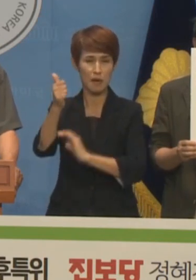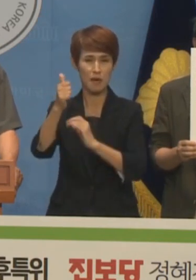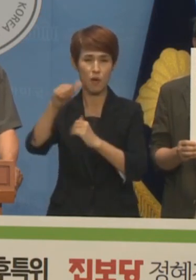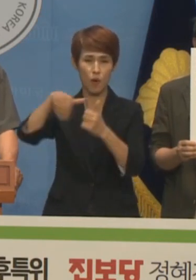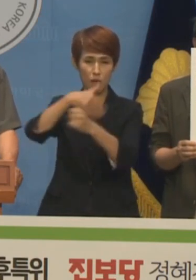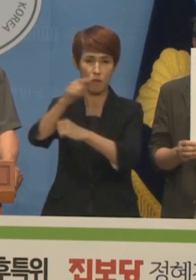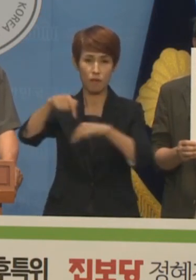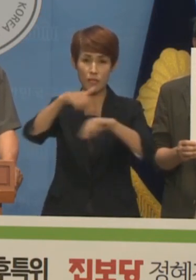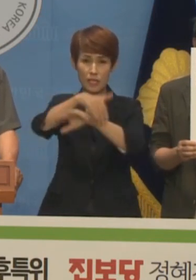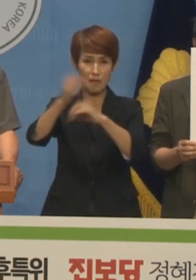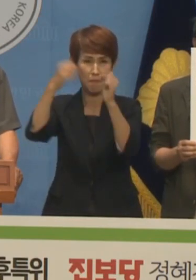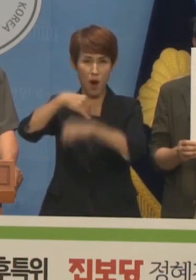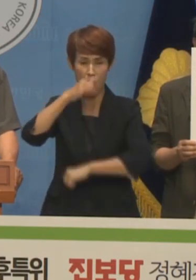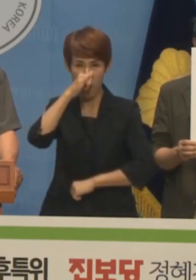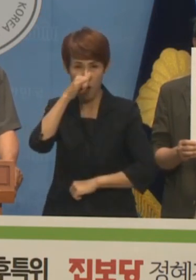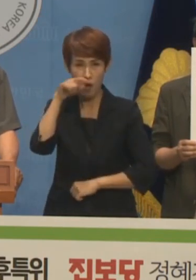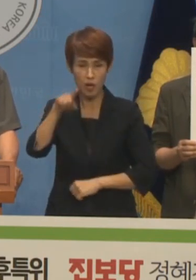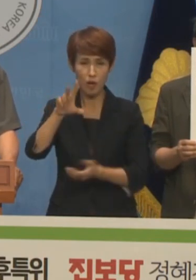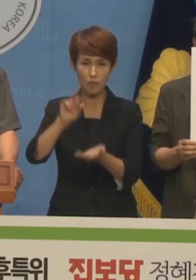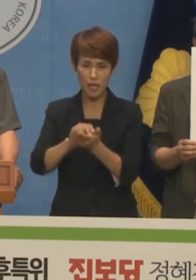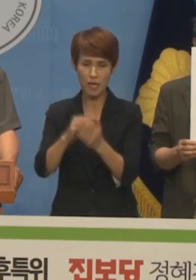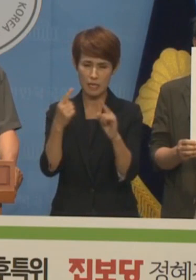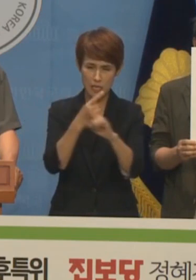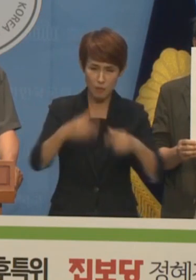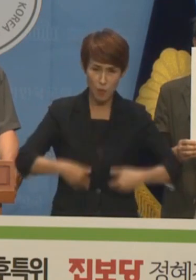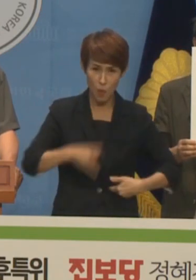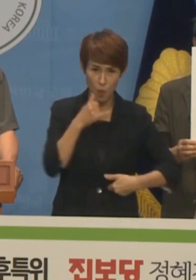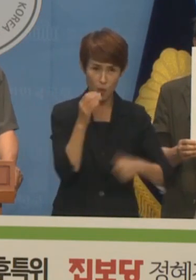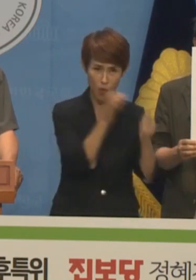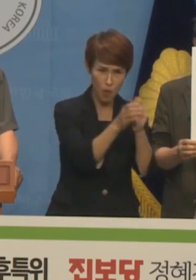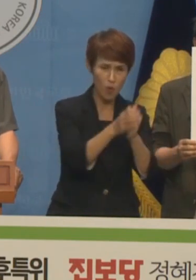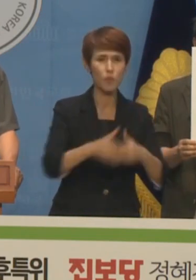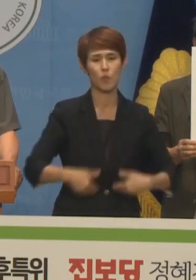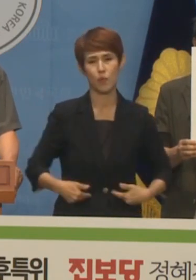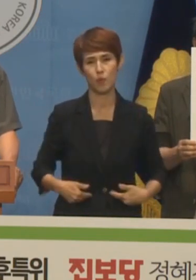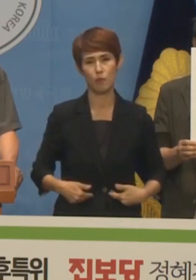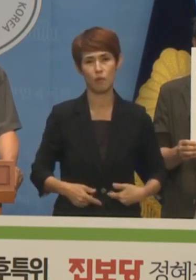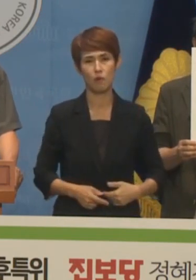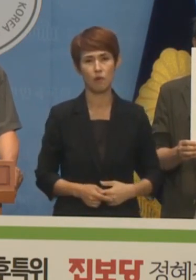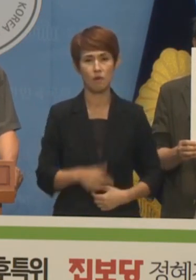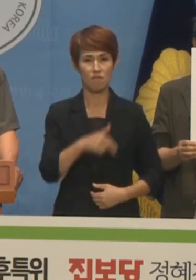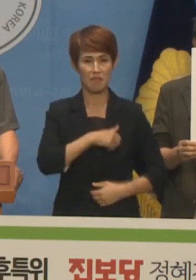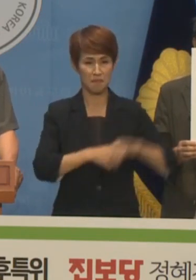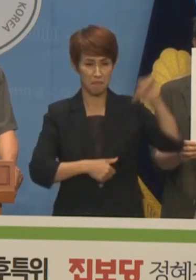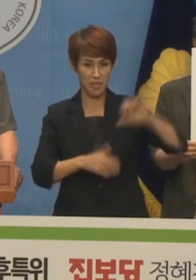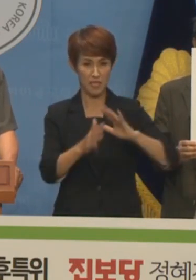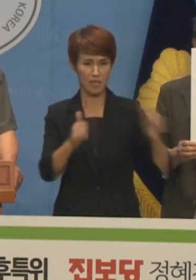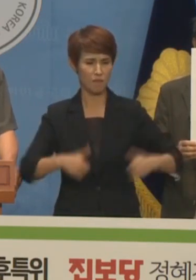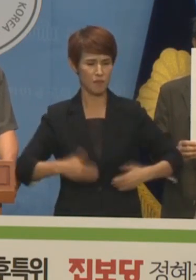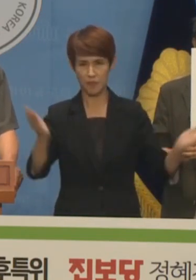원칙과 제도를 보완해야 하는 역할자가 필요할 뿐입니다. 낙선자는 필요가 없습니다.